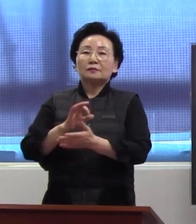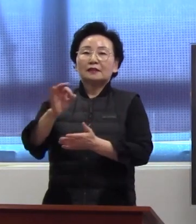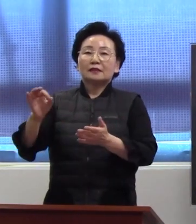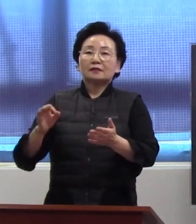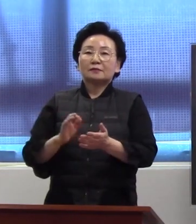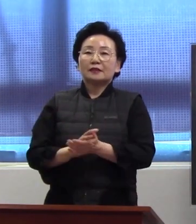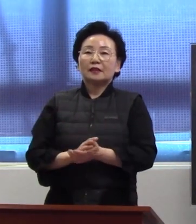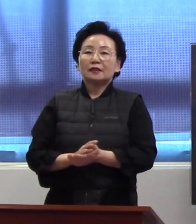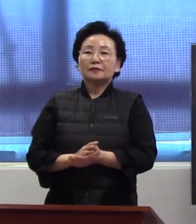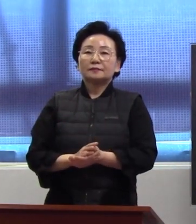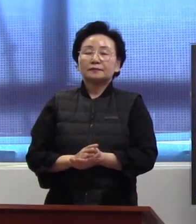헌금하시겠습니다.